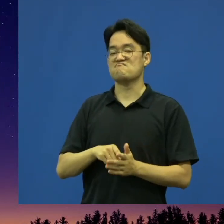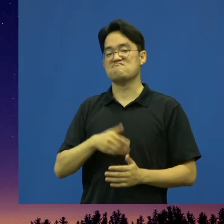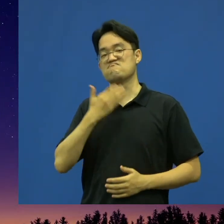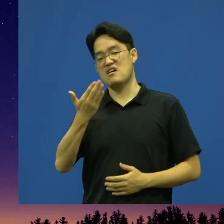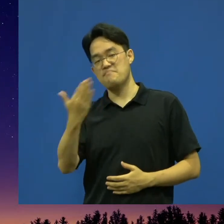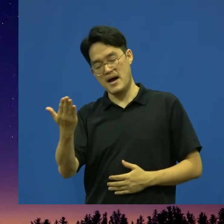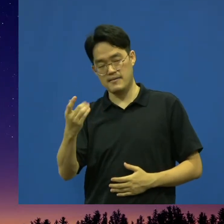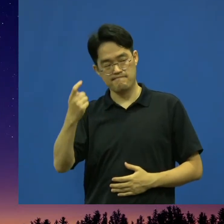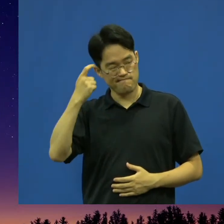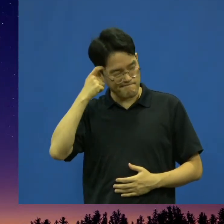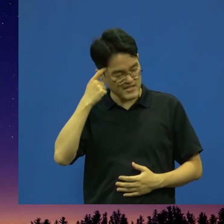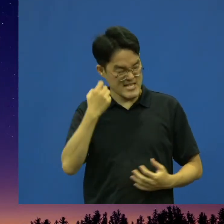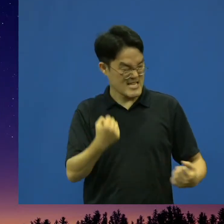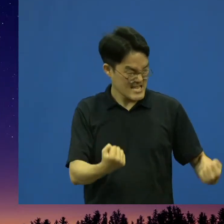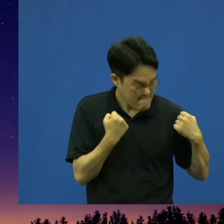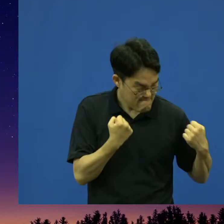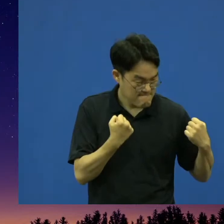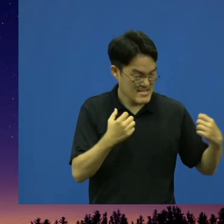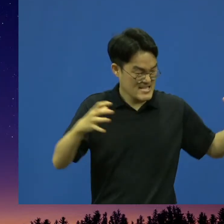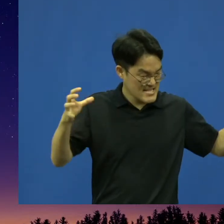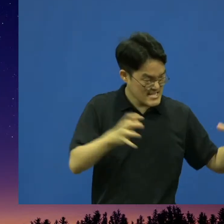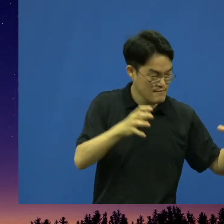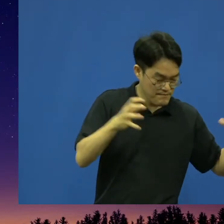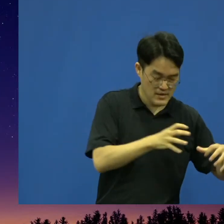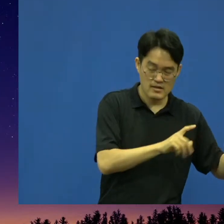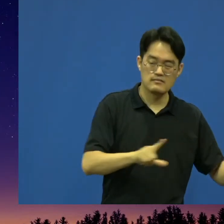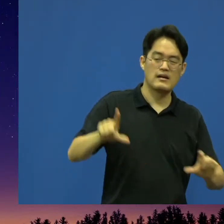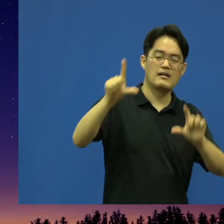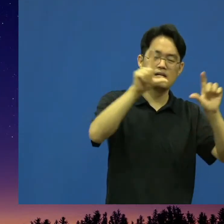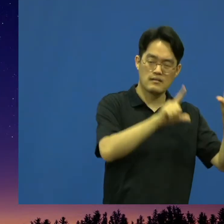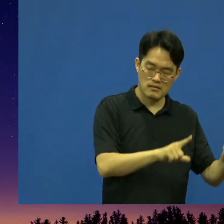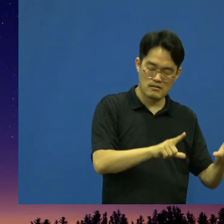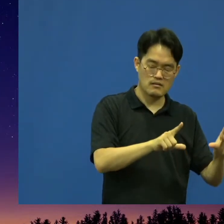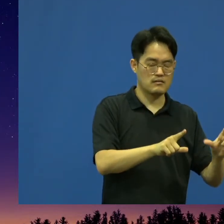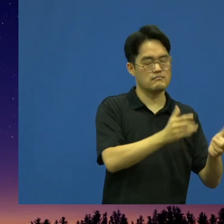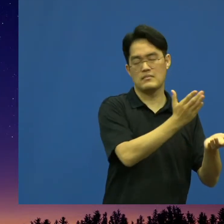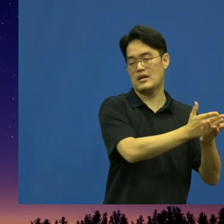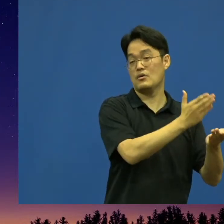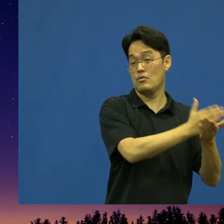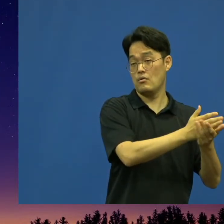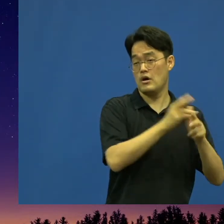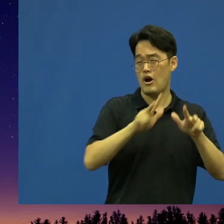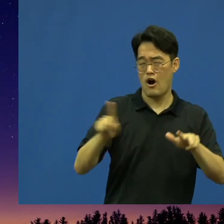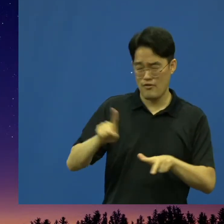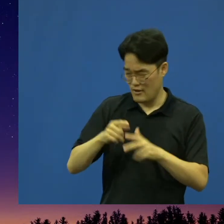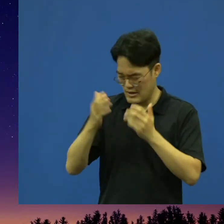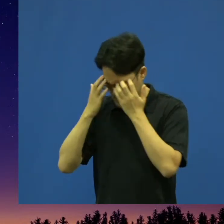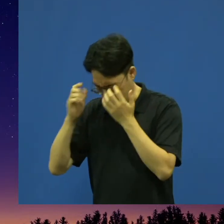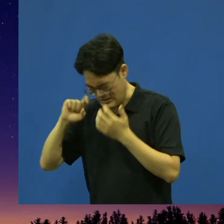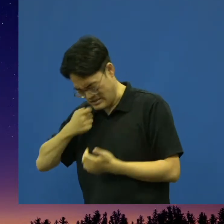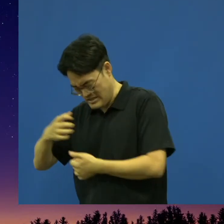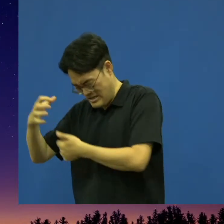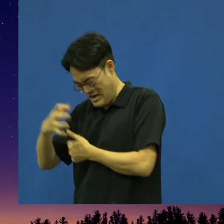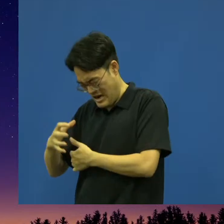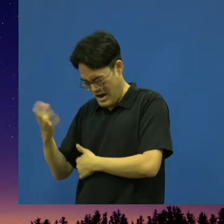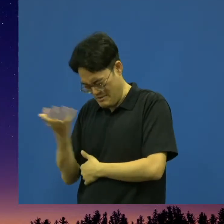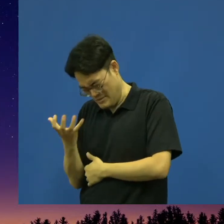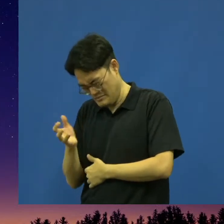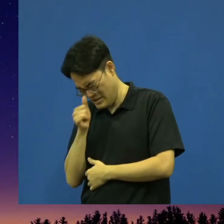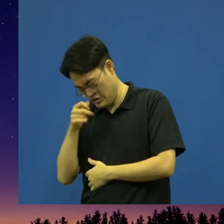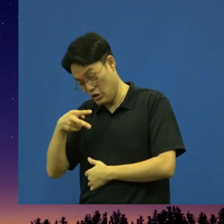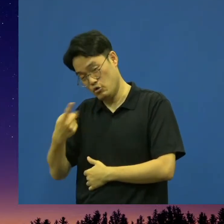사는 자리에서부터 어떤 고난과 핍박과 시련과 아픔을 통과할지라도 우리에게